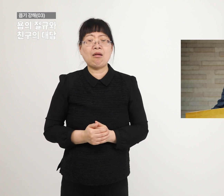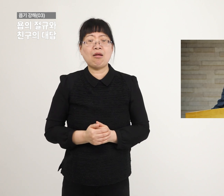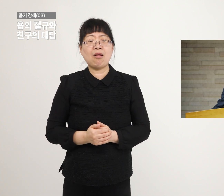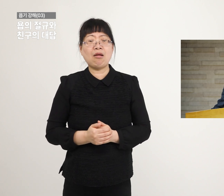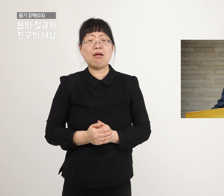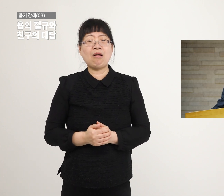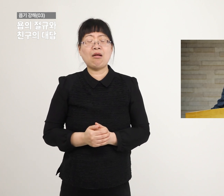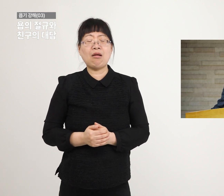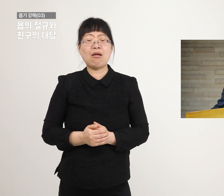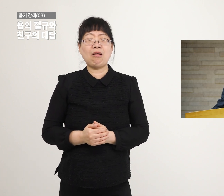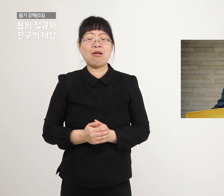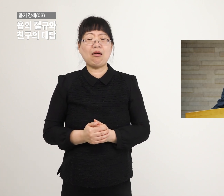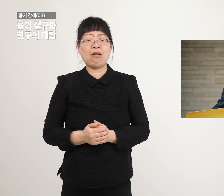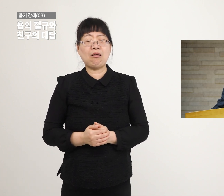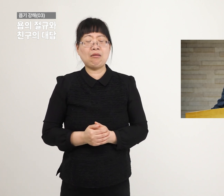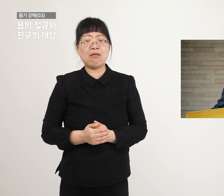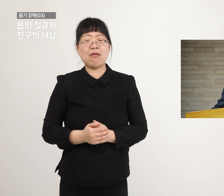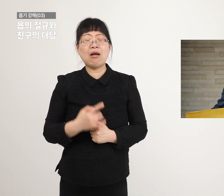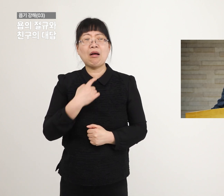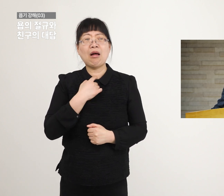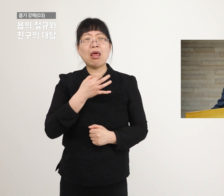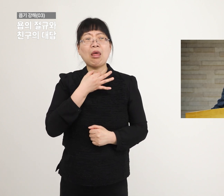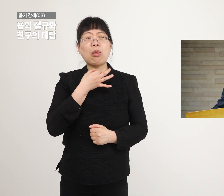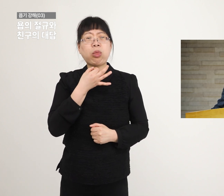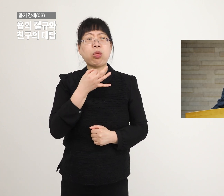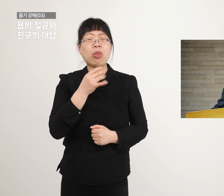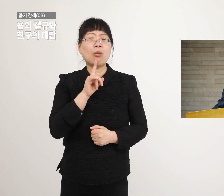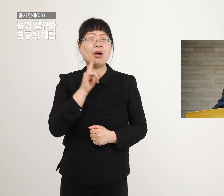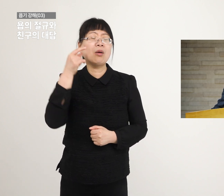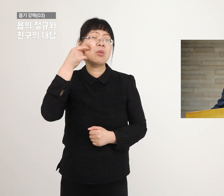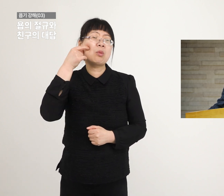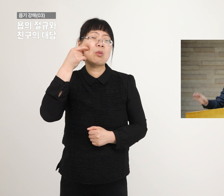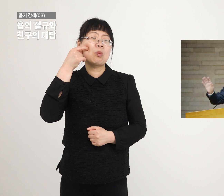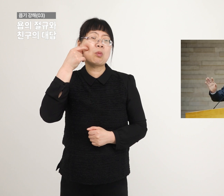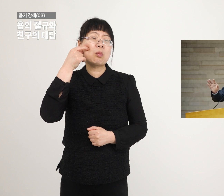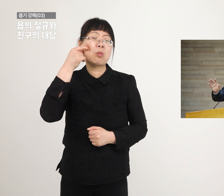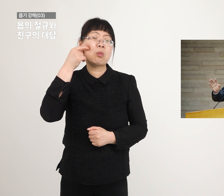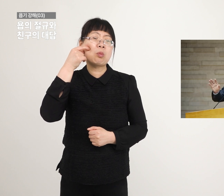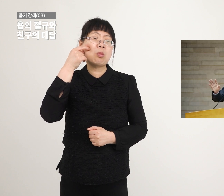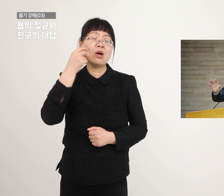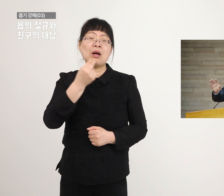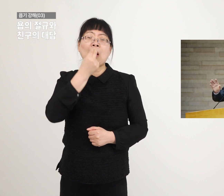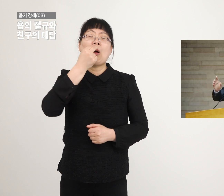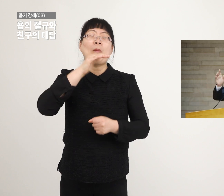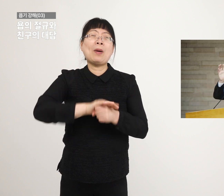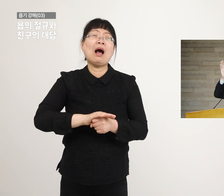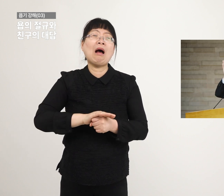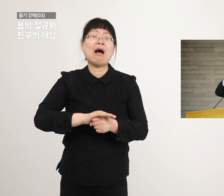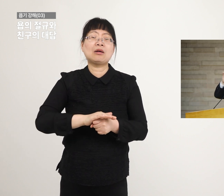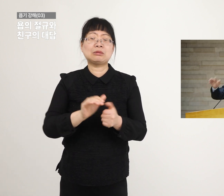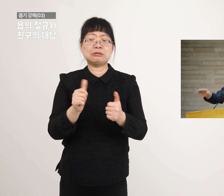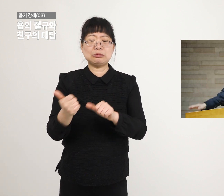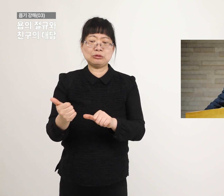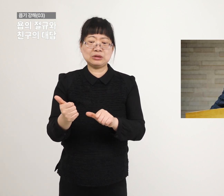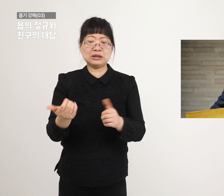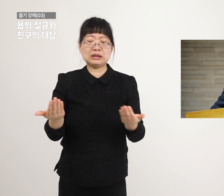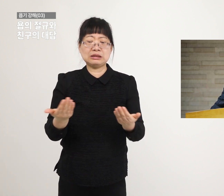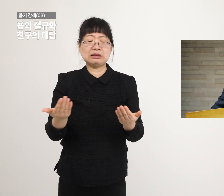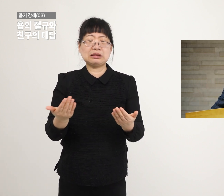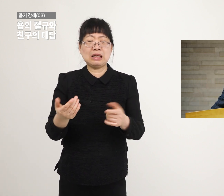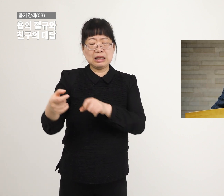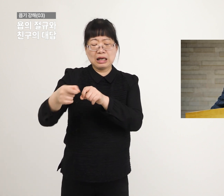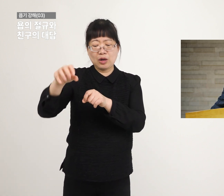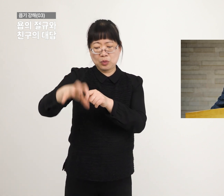외마디 말 한마디 남기지 못하고 압사당하는 일들이 요